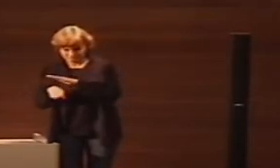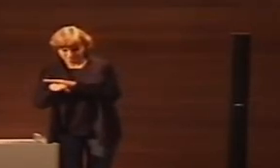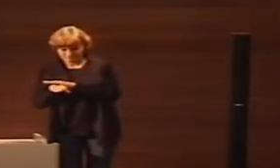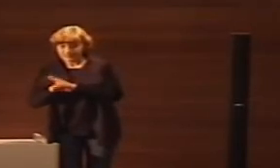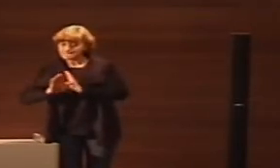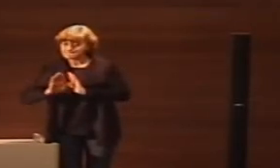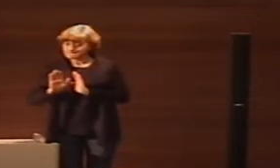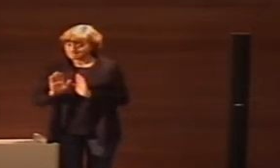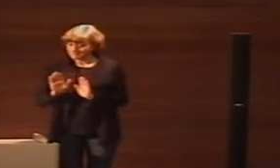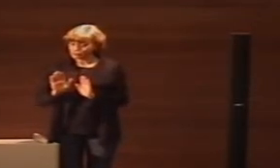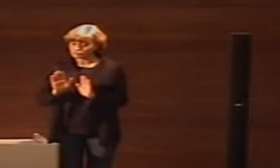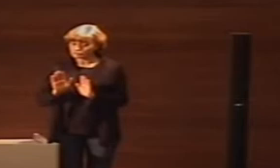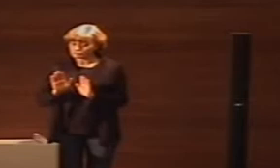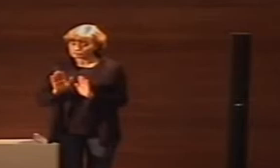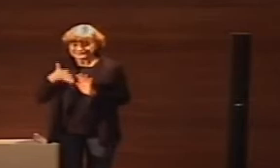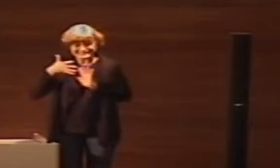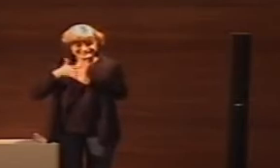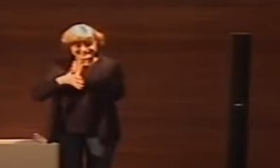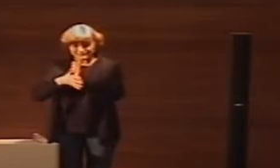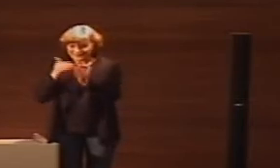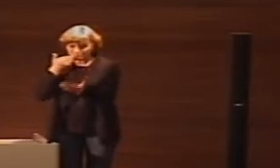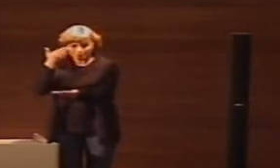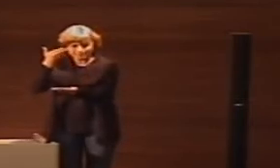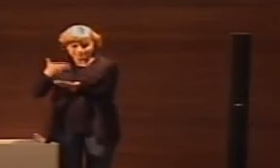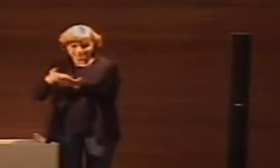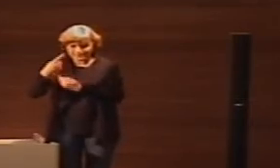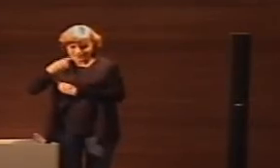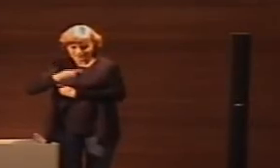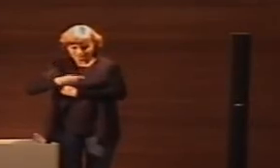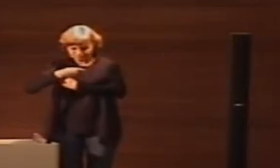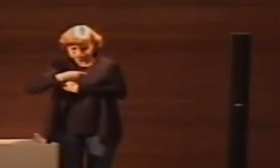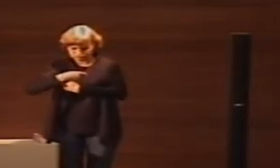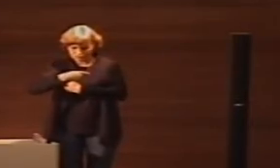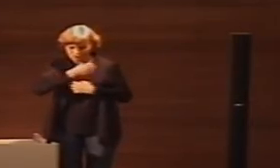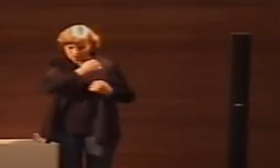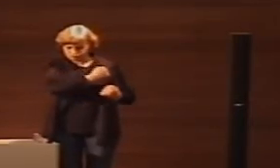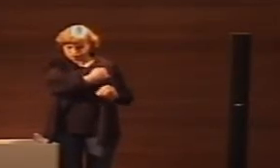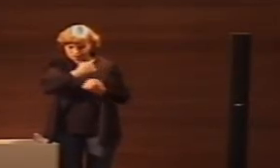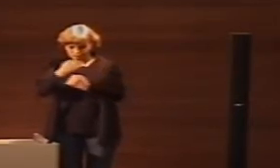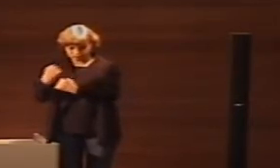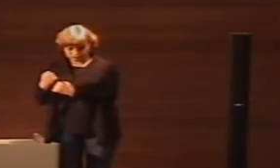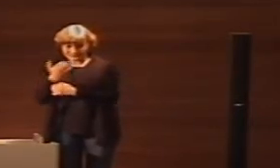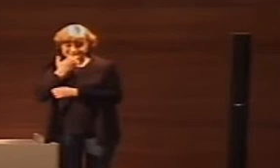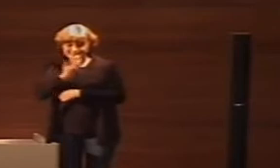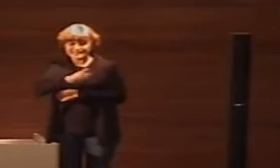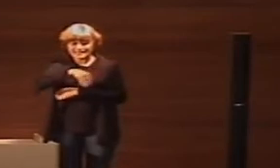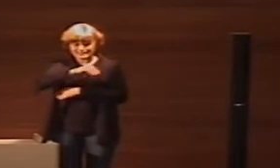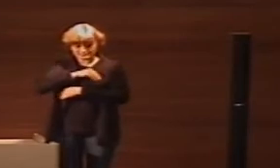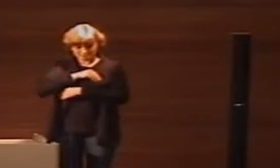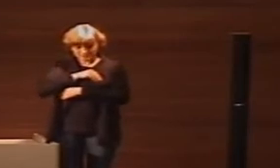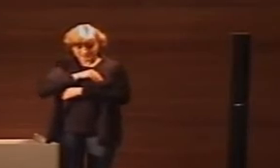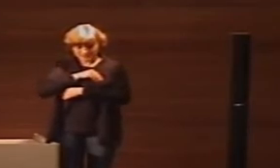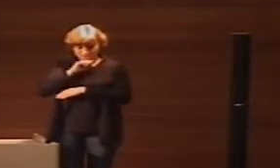que es un mensaje muy, muy, muy potente y si España no va a alcanzar los objetivos a